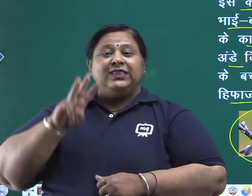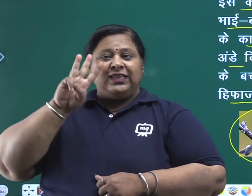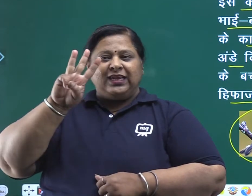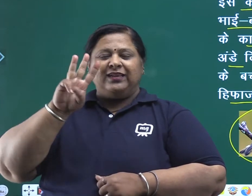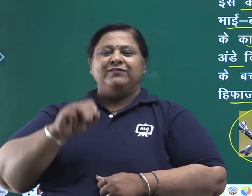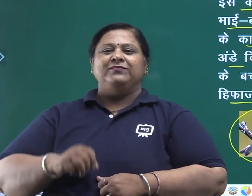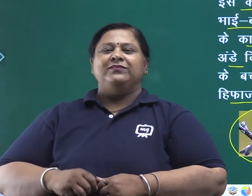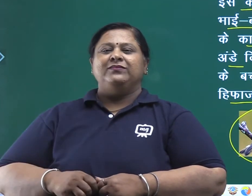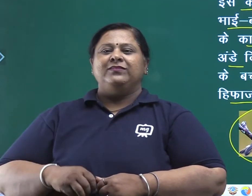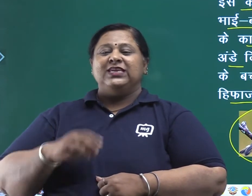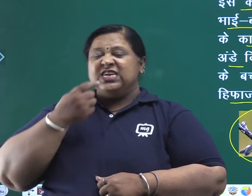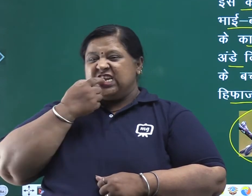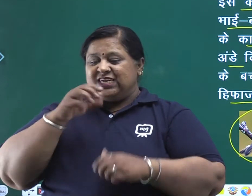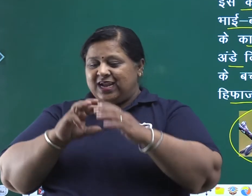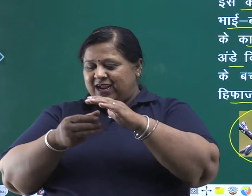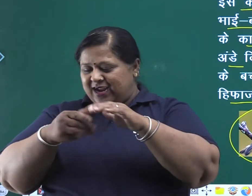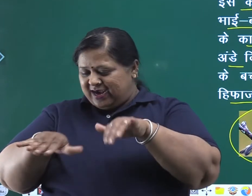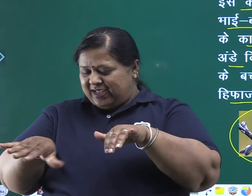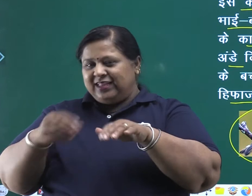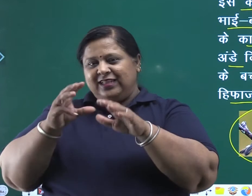3 अंडे दिए थे।